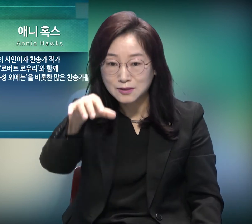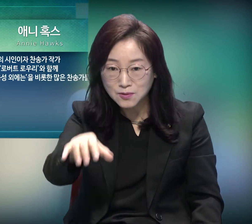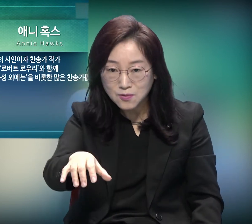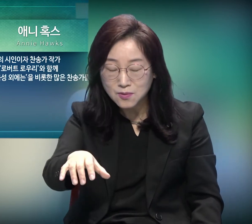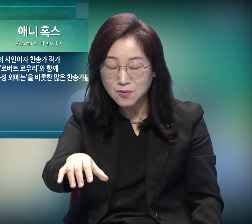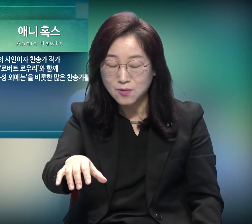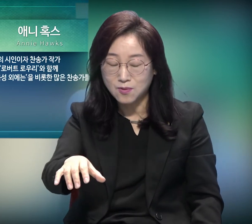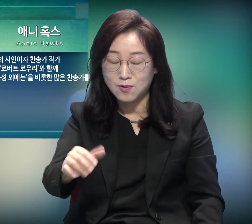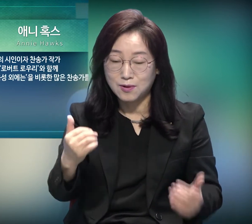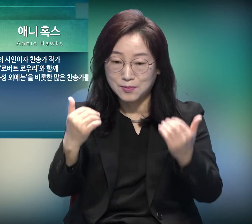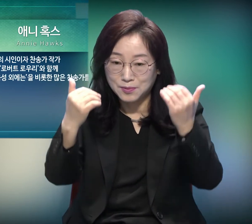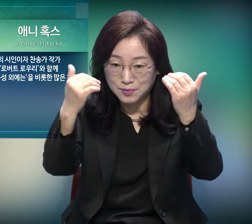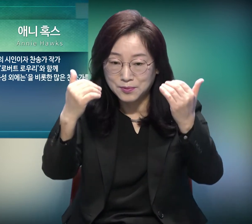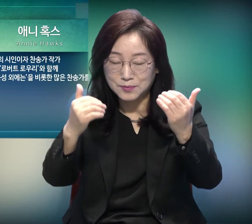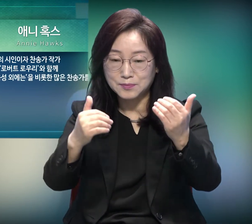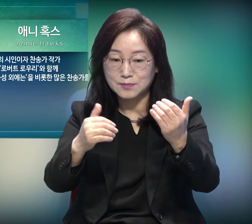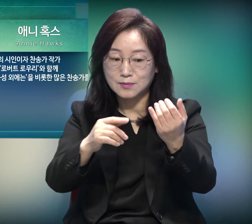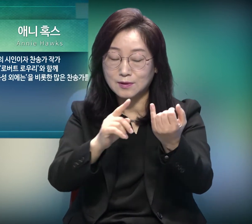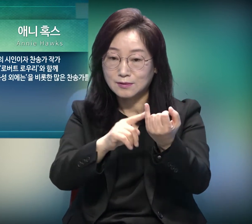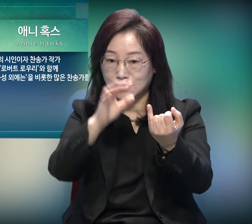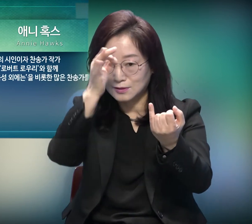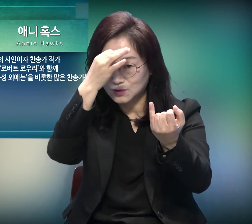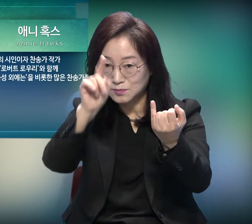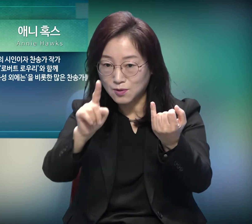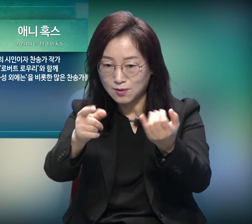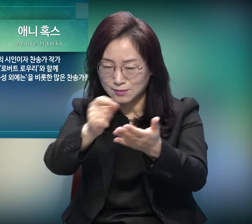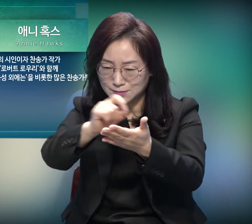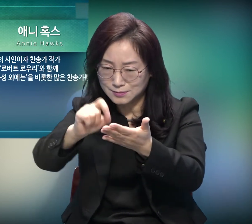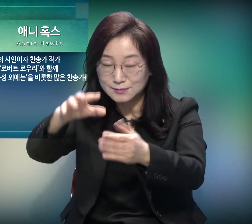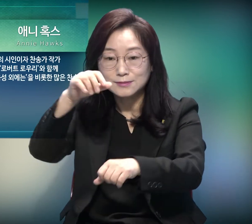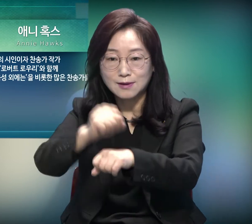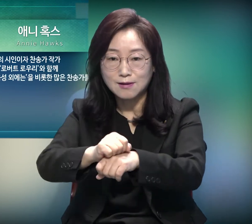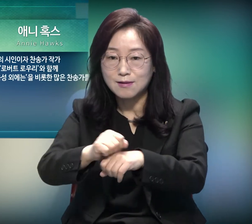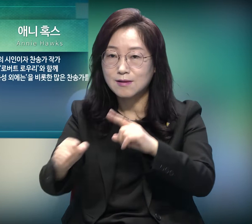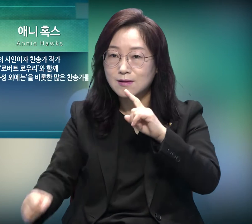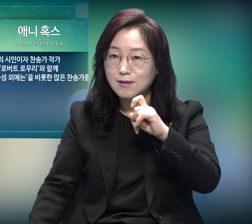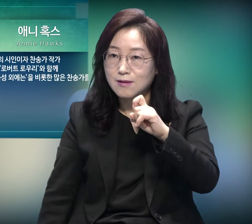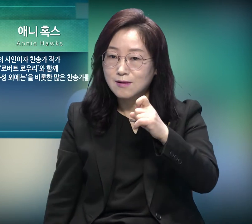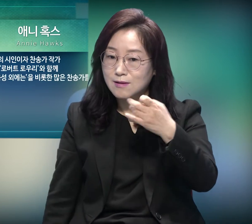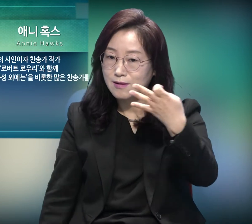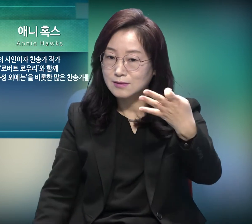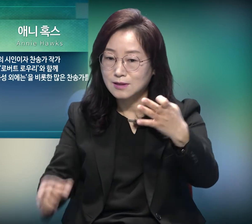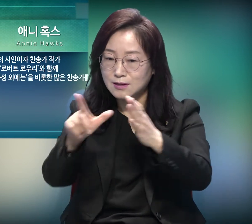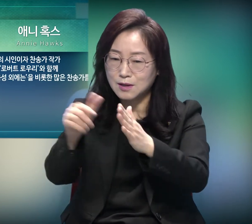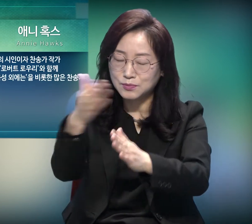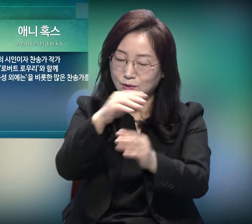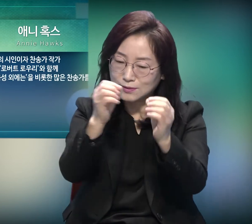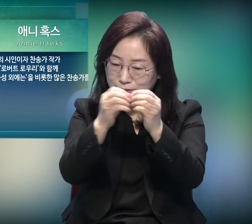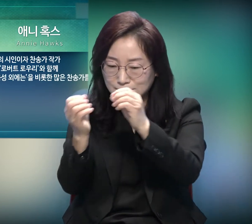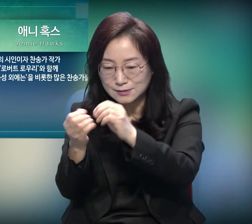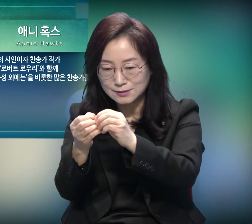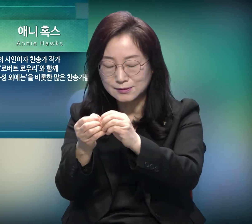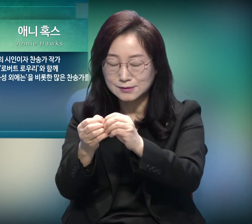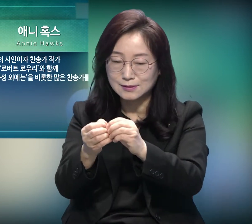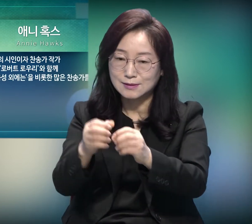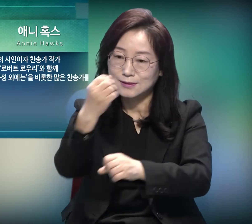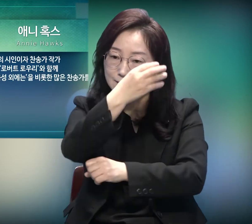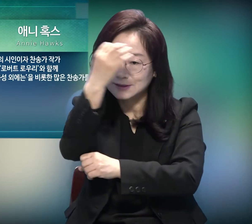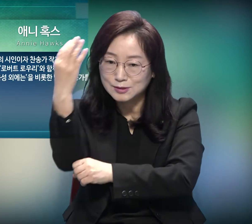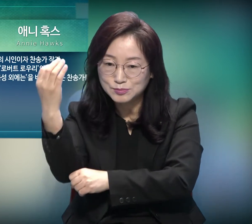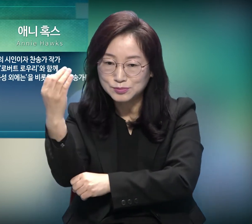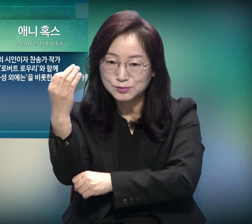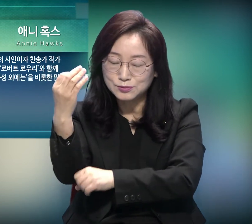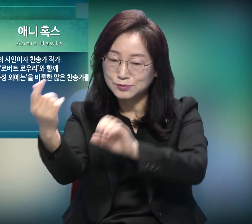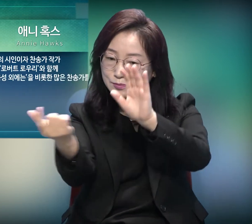글을 쓰는 재능이 있어서 기록을 보니까 14살 때부터 많은 시를 써서 신문 이런 데다 기고를